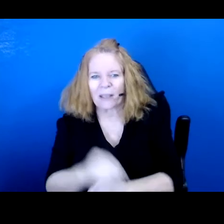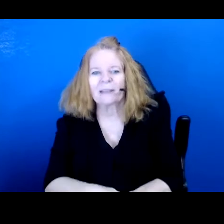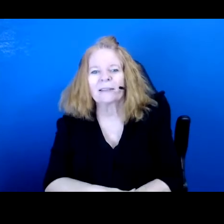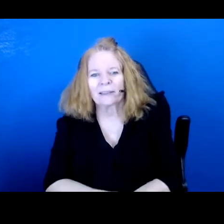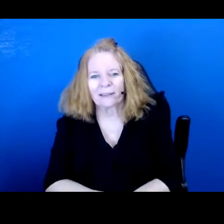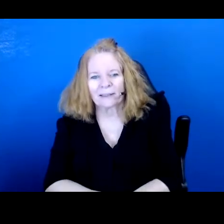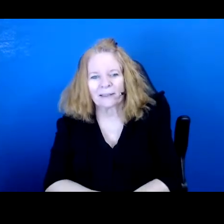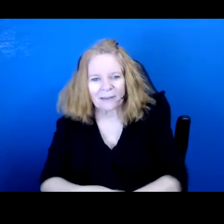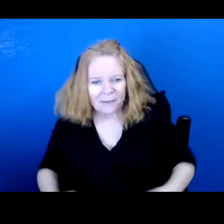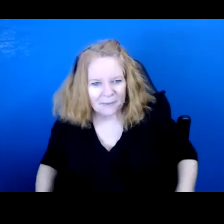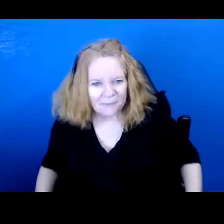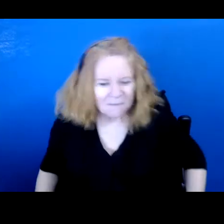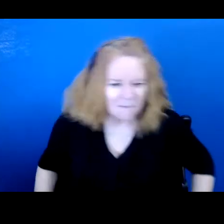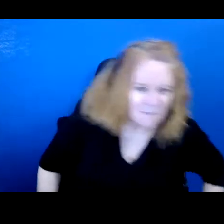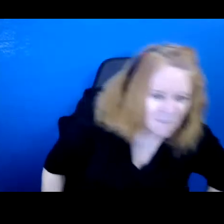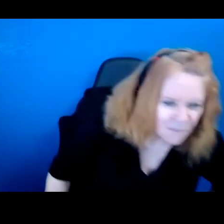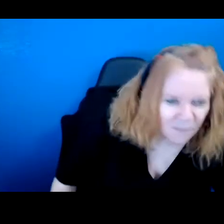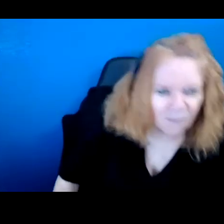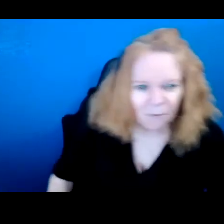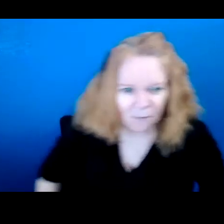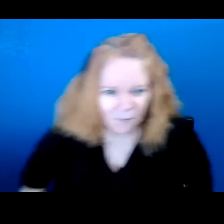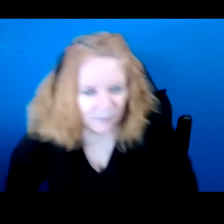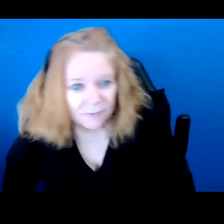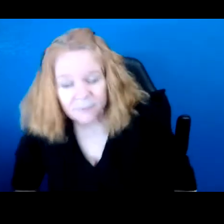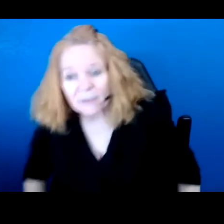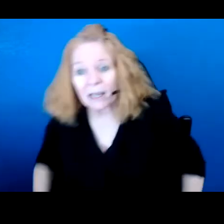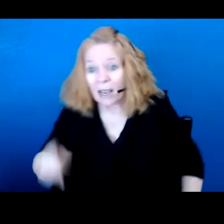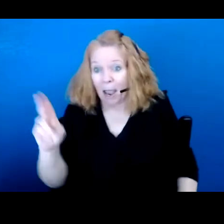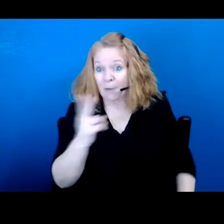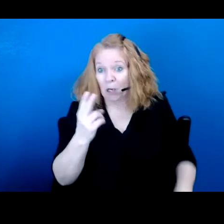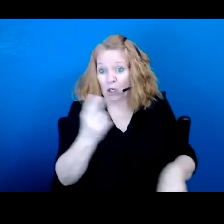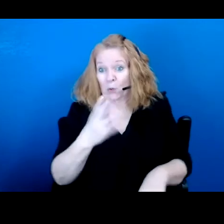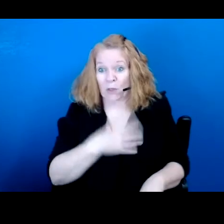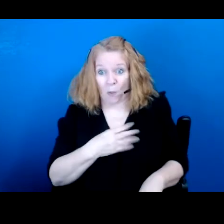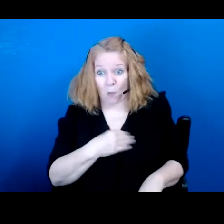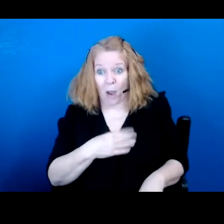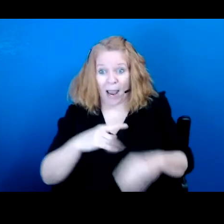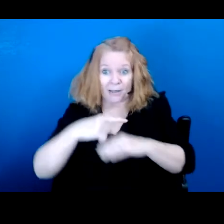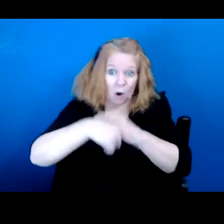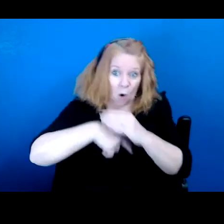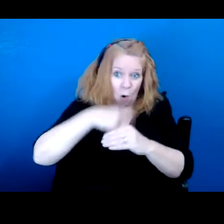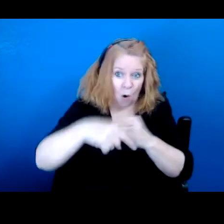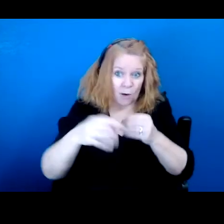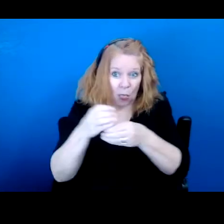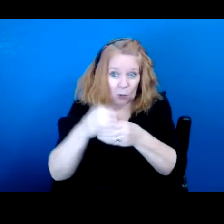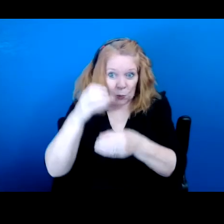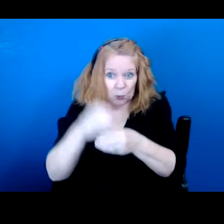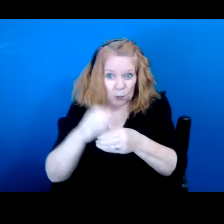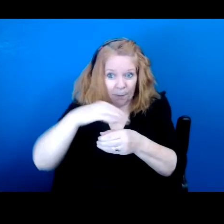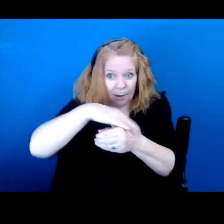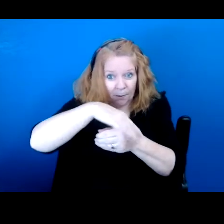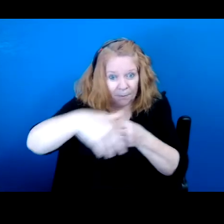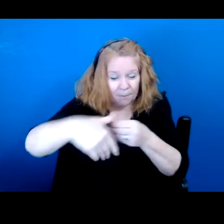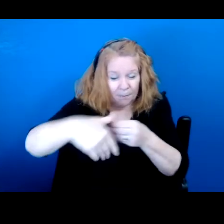importante hacer este gatito para estar listos para la segunda parte de la historia ahora van a tomar